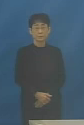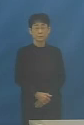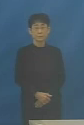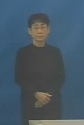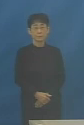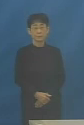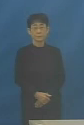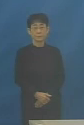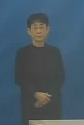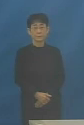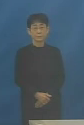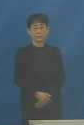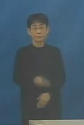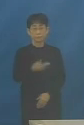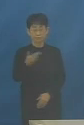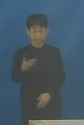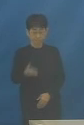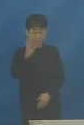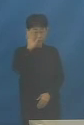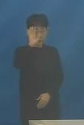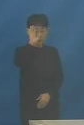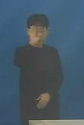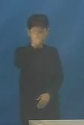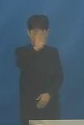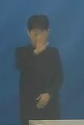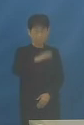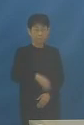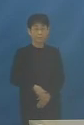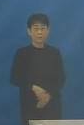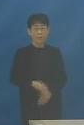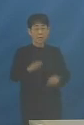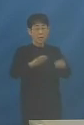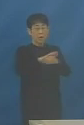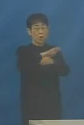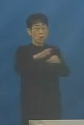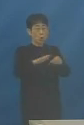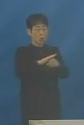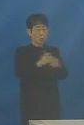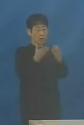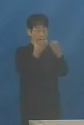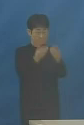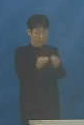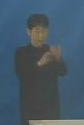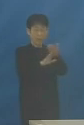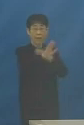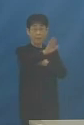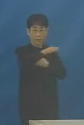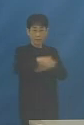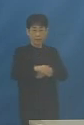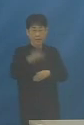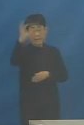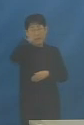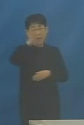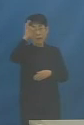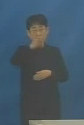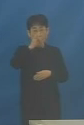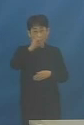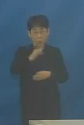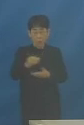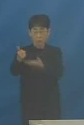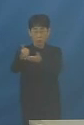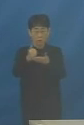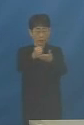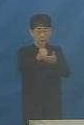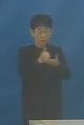それからこれからまたあの頃な後を見据えてですね a 観光誘客を図っていこうという